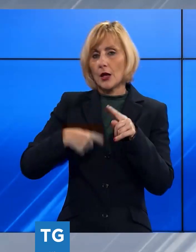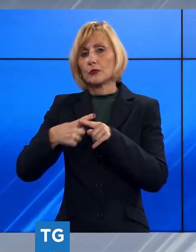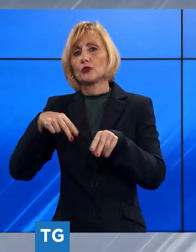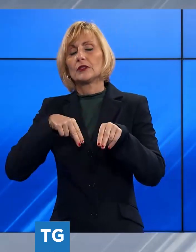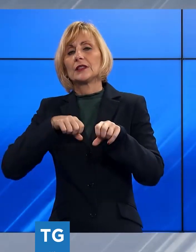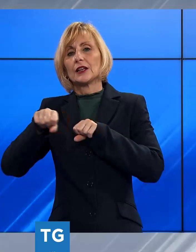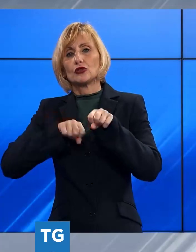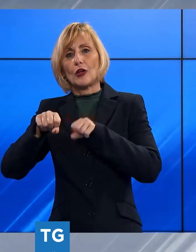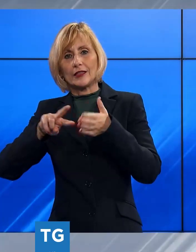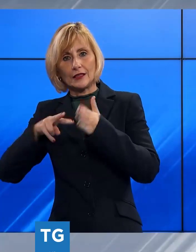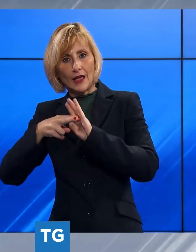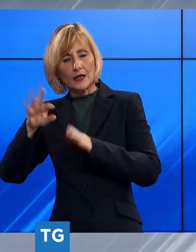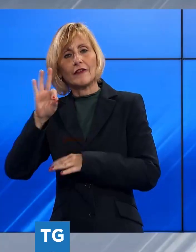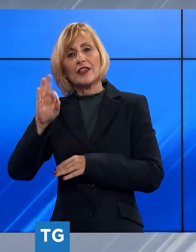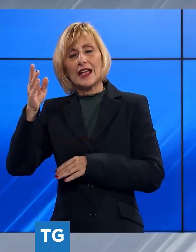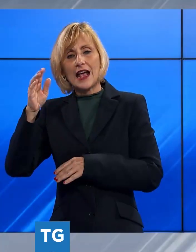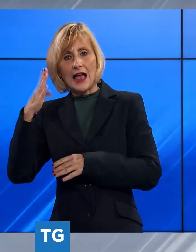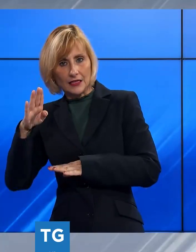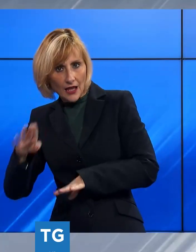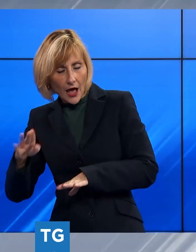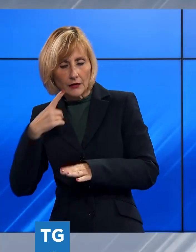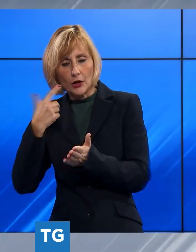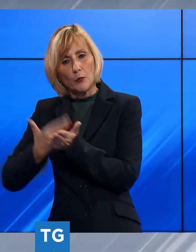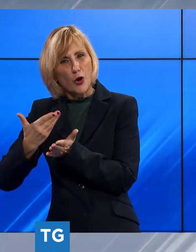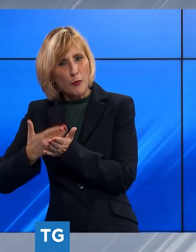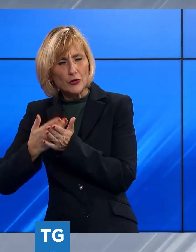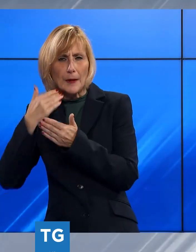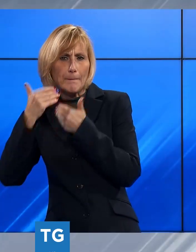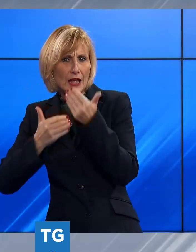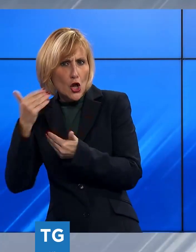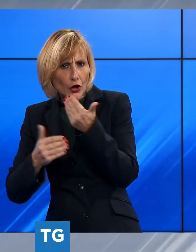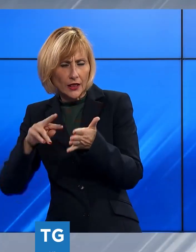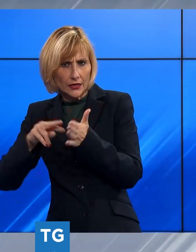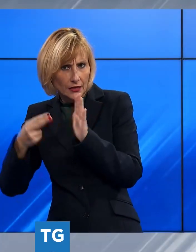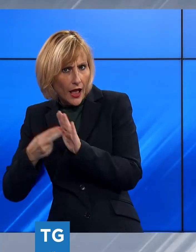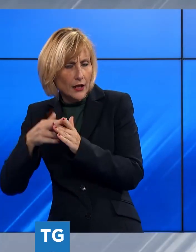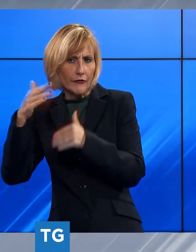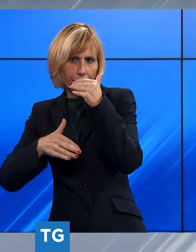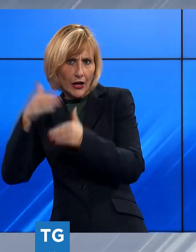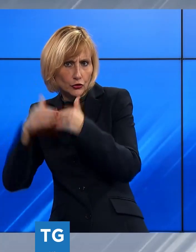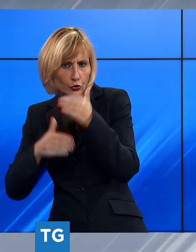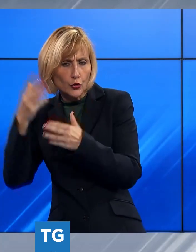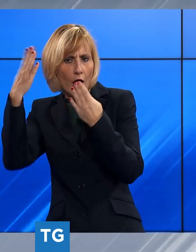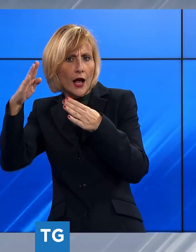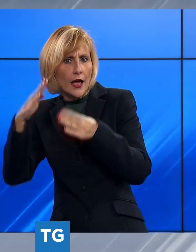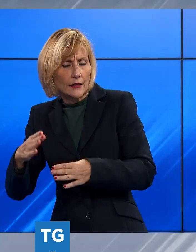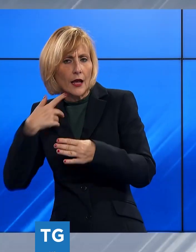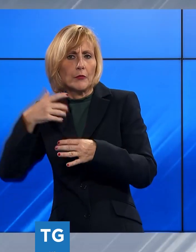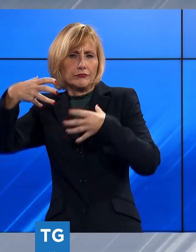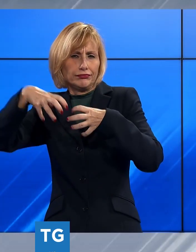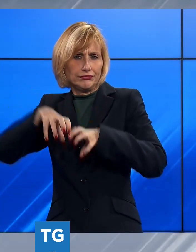Fincantieri che ha proposto una serie di migliorie tecniche per l'infrastruttura l'allestimento del cantiere e un ribasso del